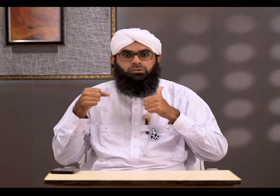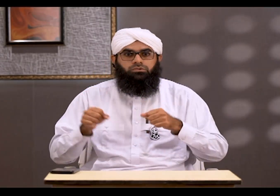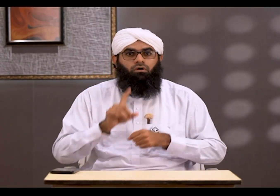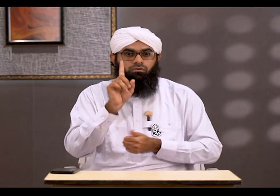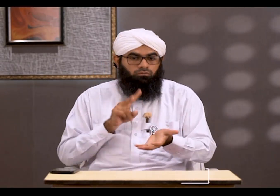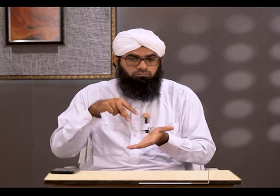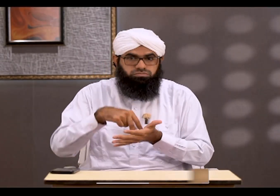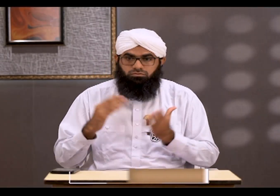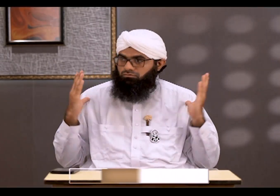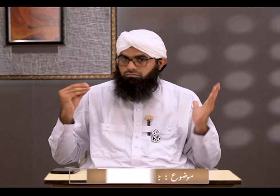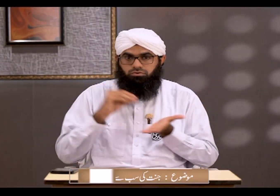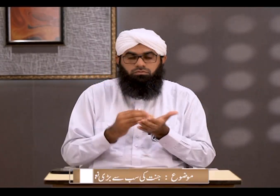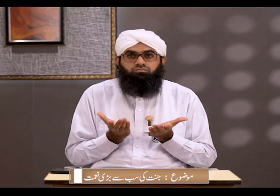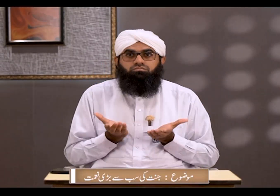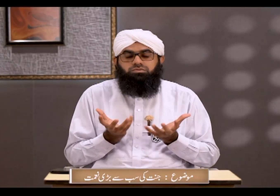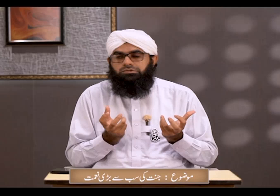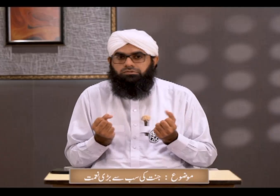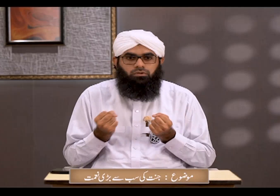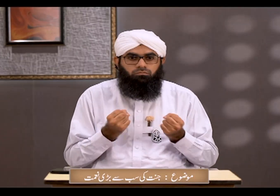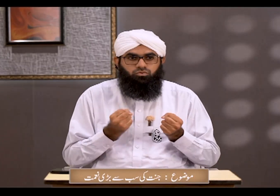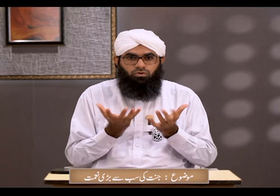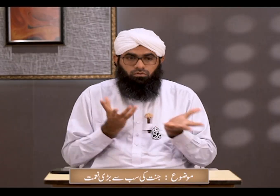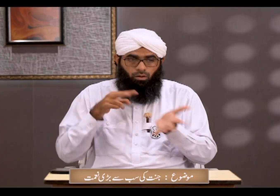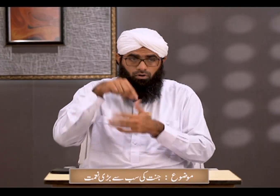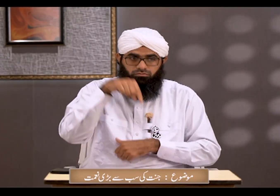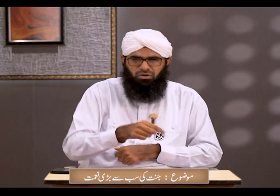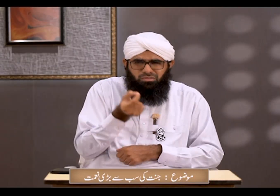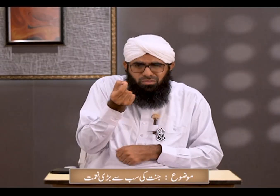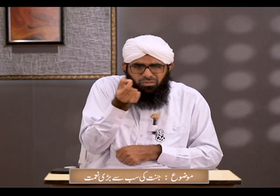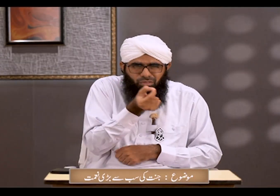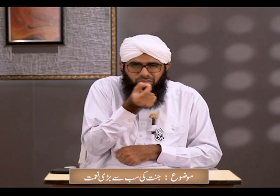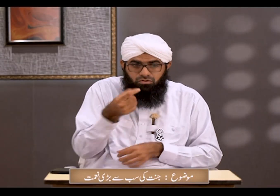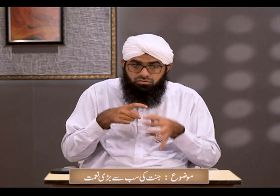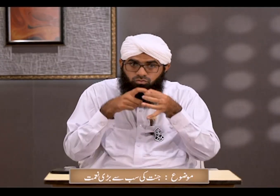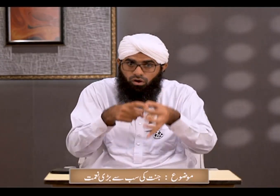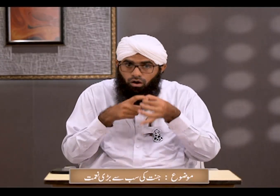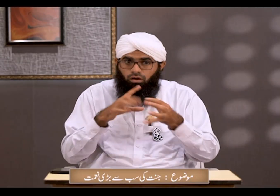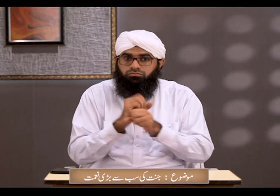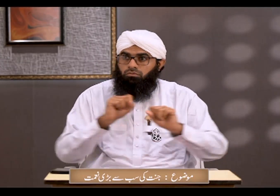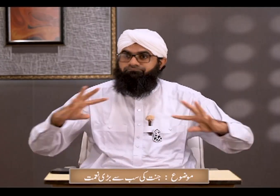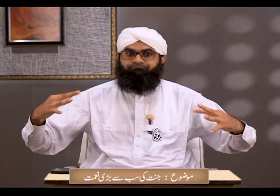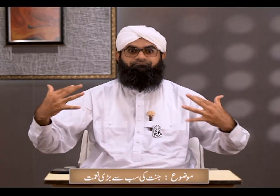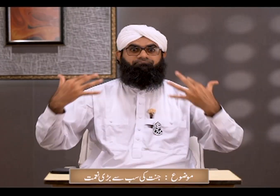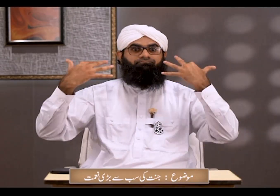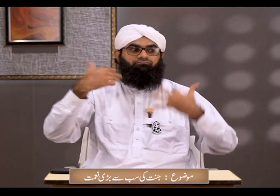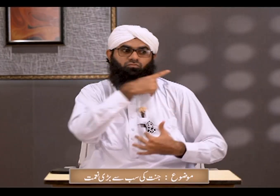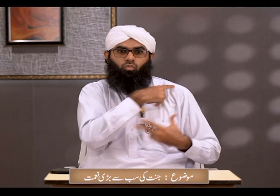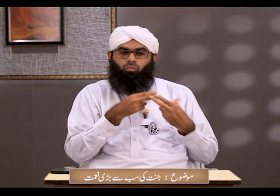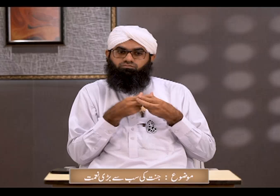میدان قیامت میں چھوٹی چھوٹی باتوں کی بھی پوچھ گچھ اور سب کے سامنے عیب کھلنے کی رسوائیوں، جہنم کی